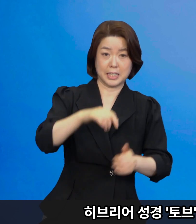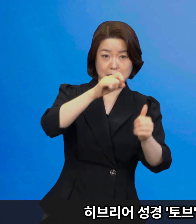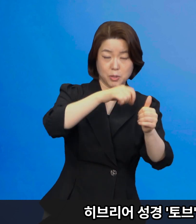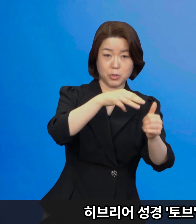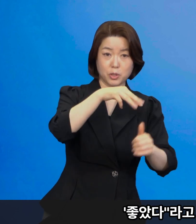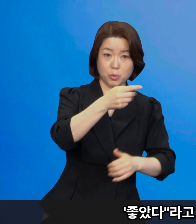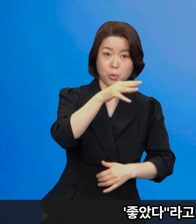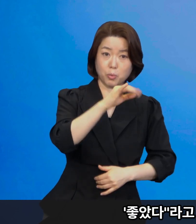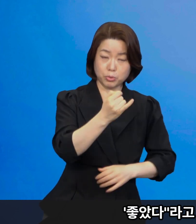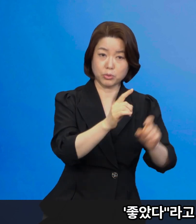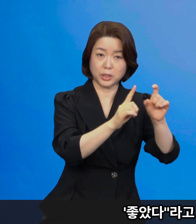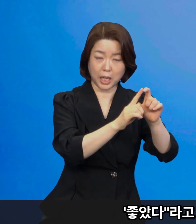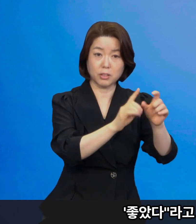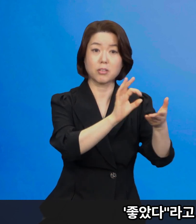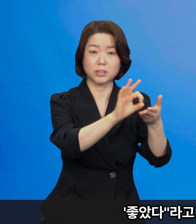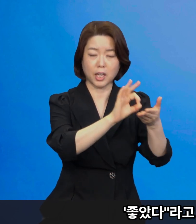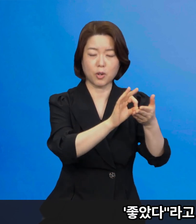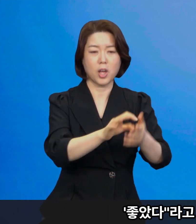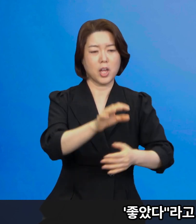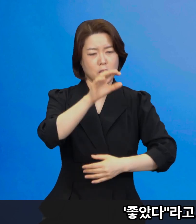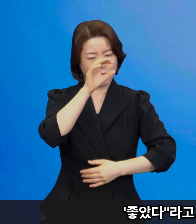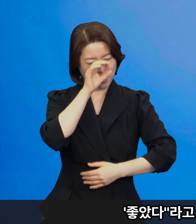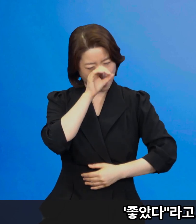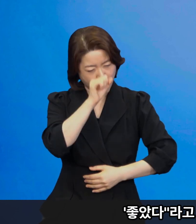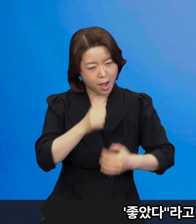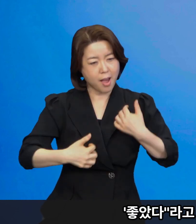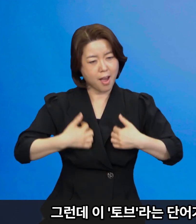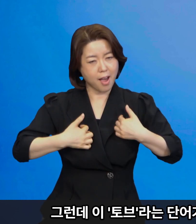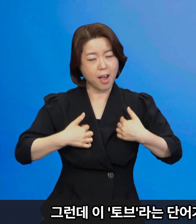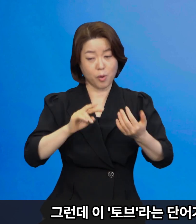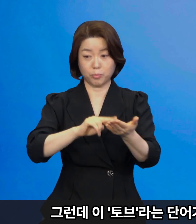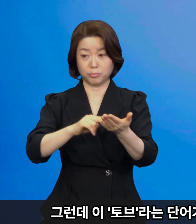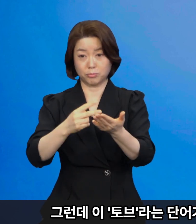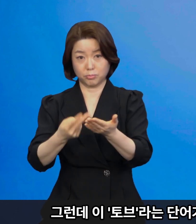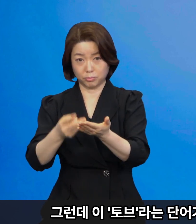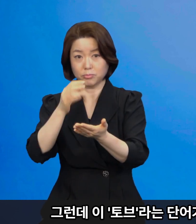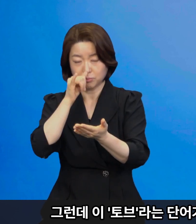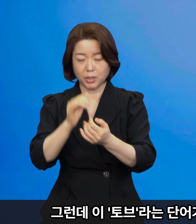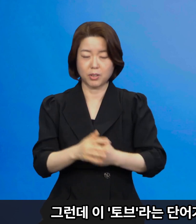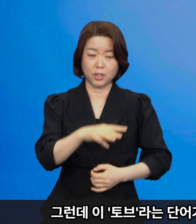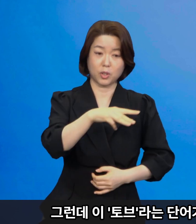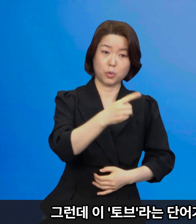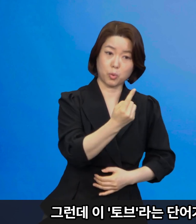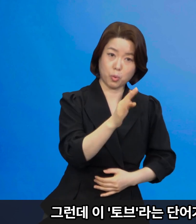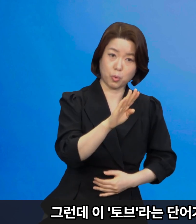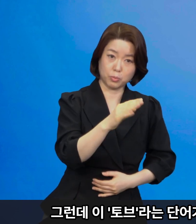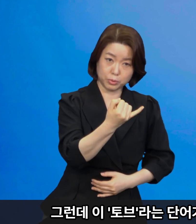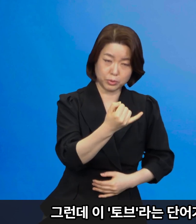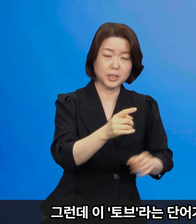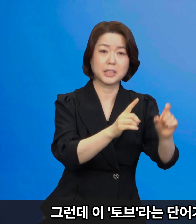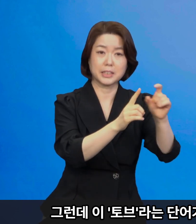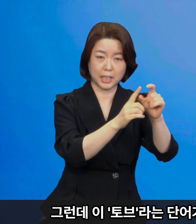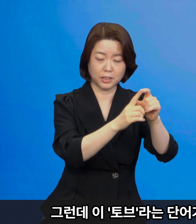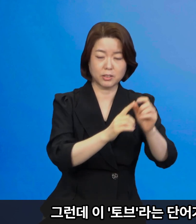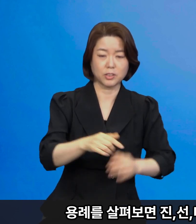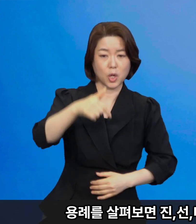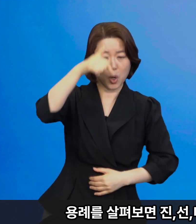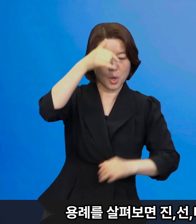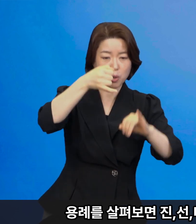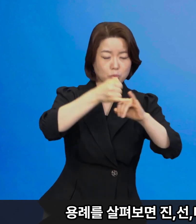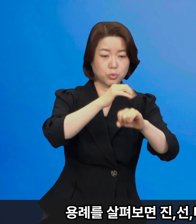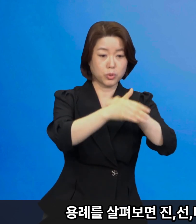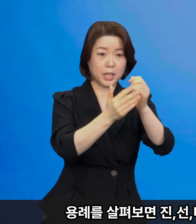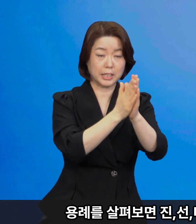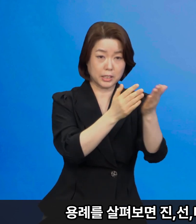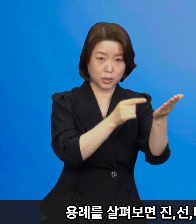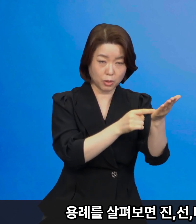사용하며 좋았다라고 번역할 수 있습니다. 그런데 이 토브라는 단어가 구약 성경에서 어떻게 쓰였는지